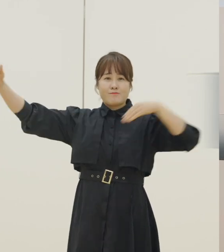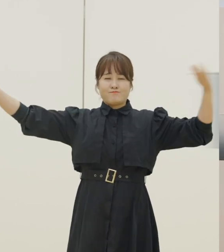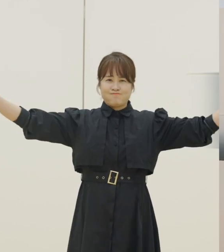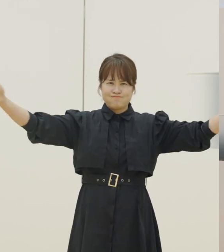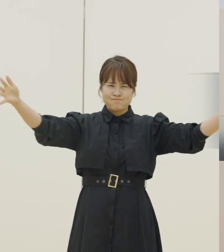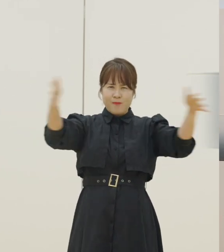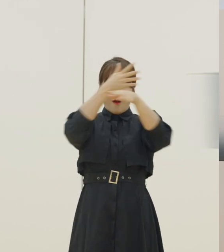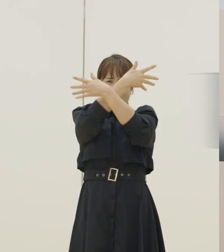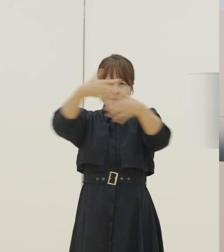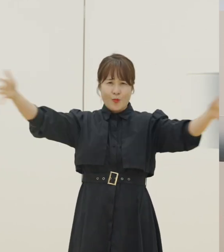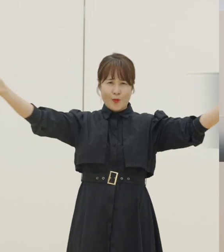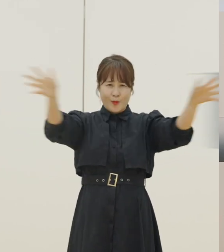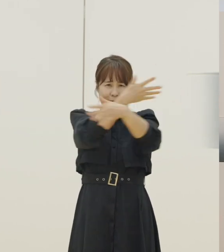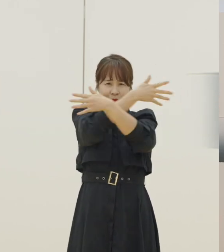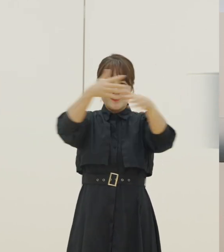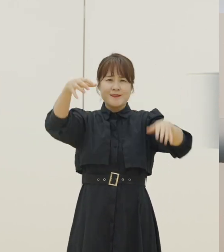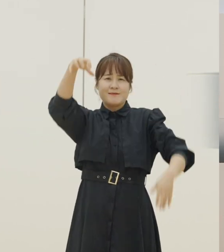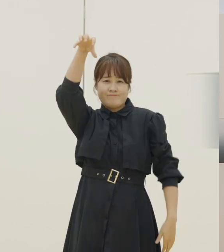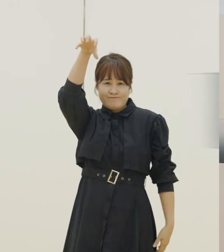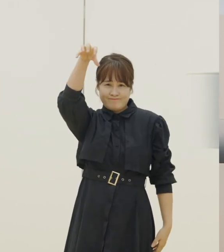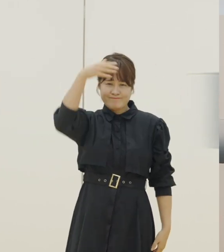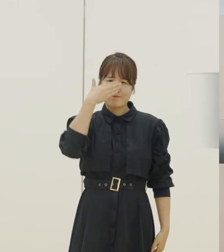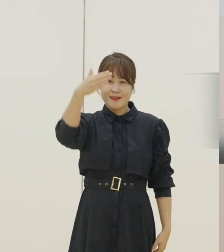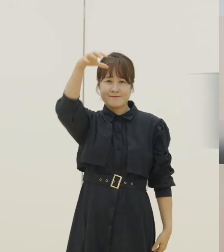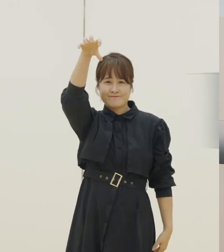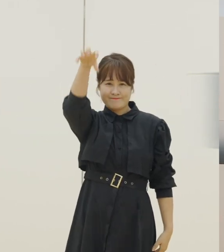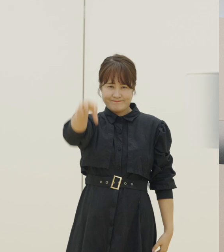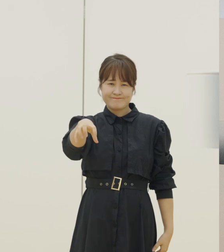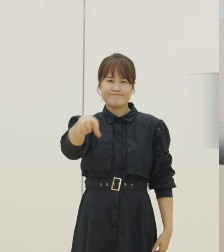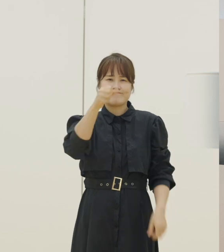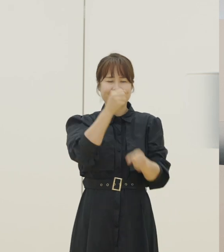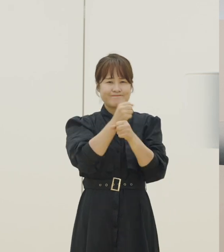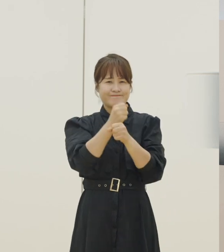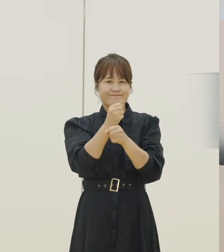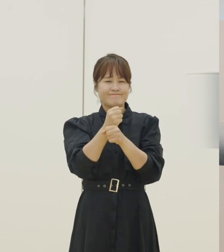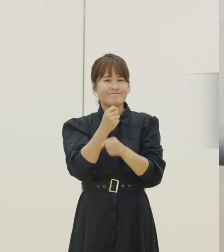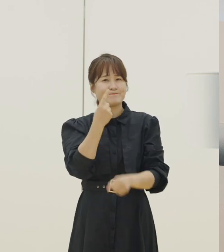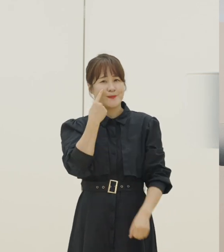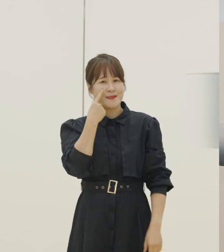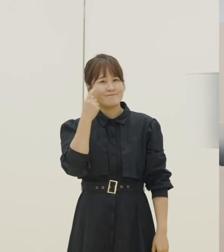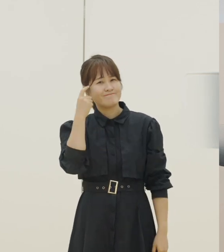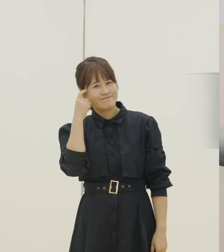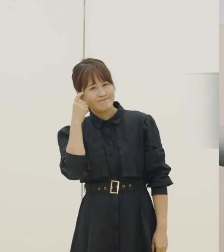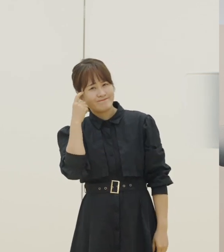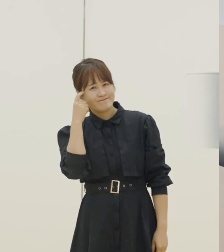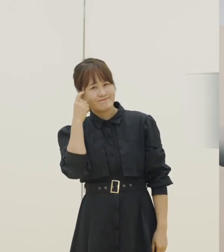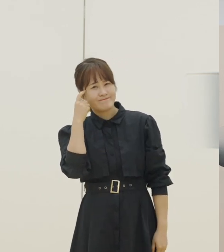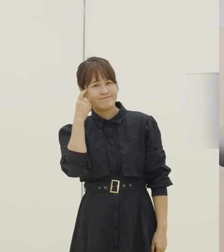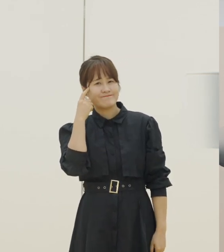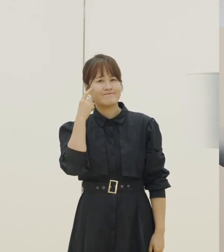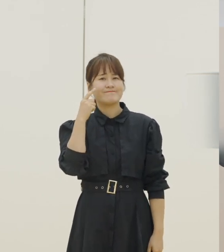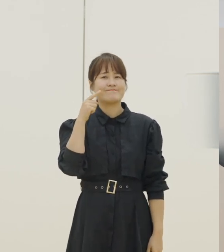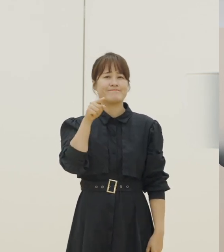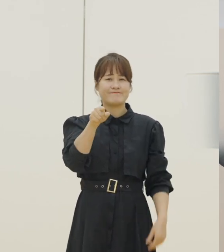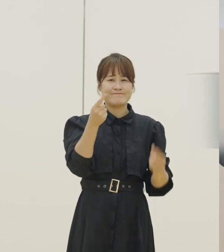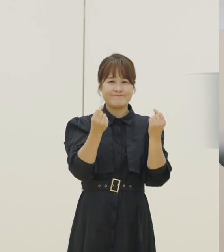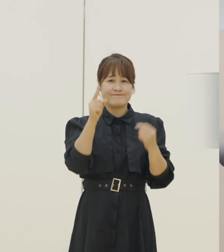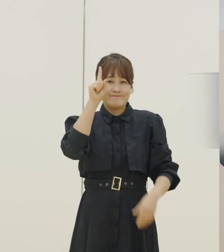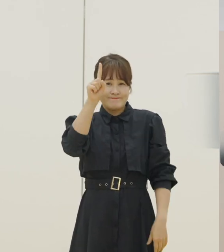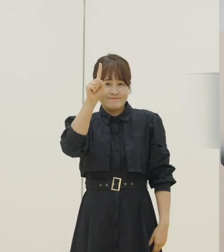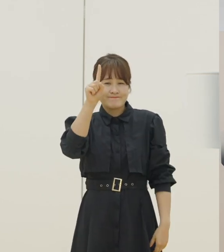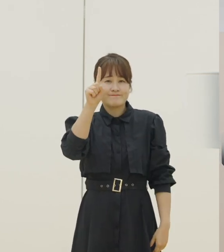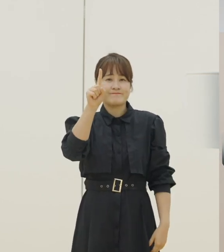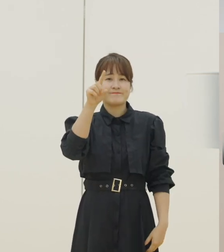되고 바깥까지 이렇게 통풍이 가능한 그런 이제 장을 만들어 보자. 그런